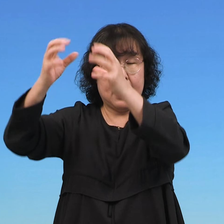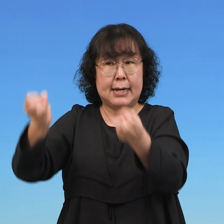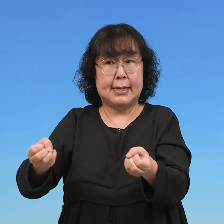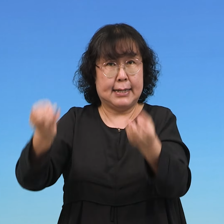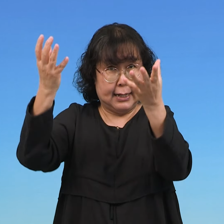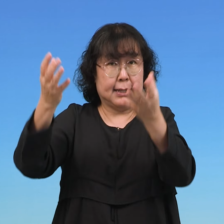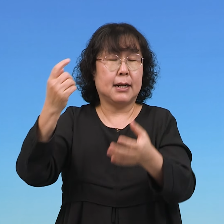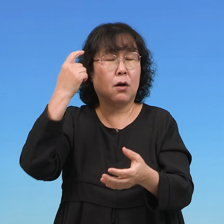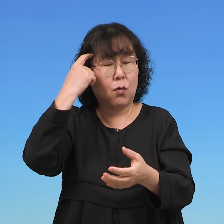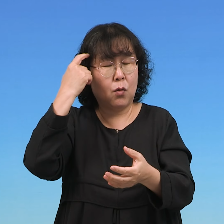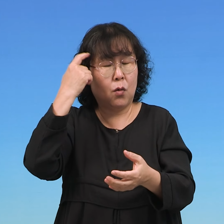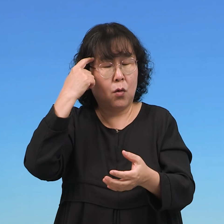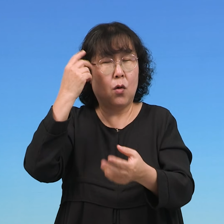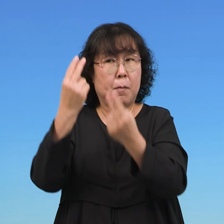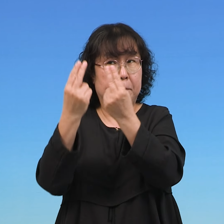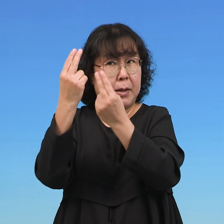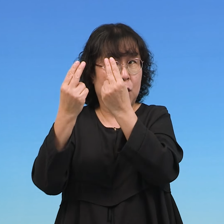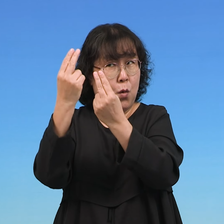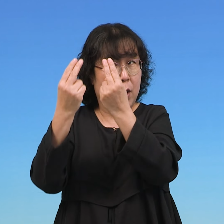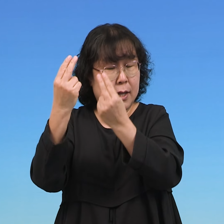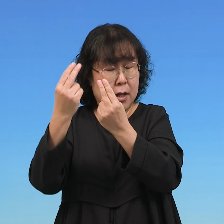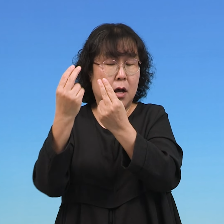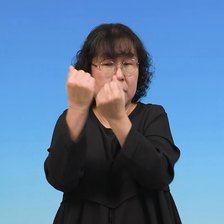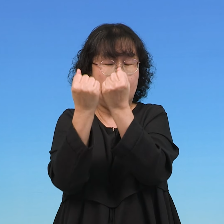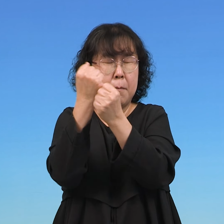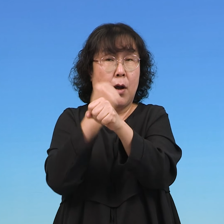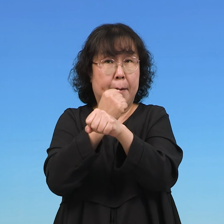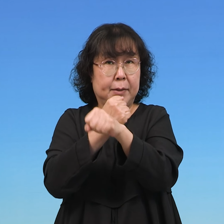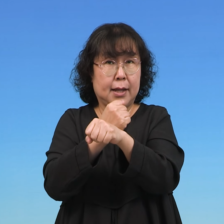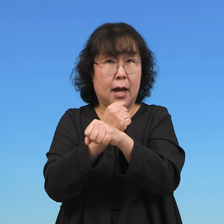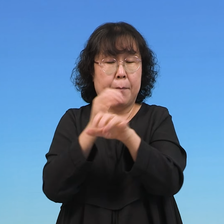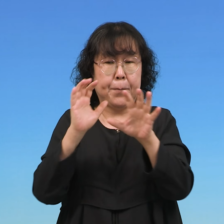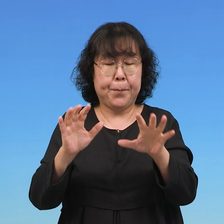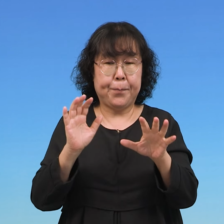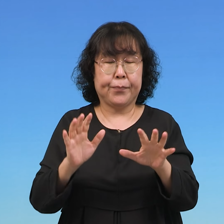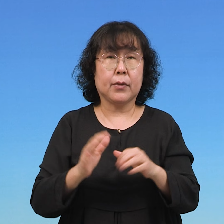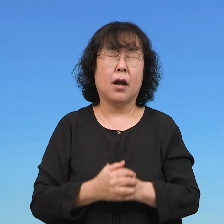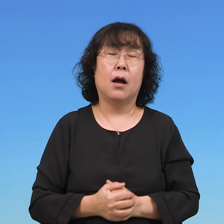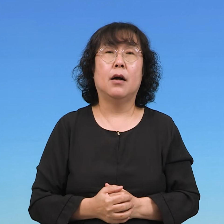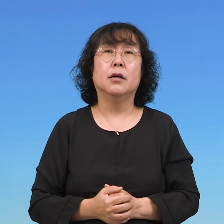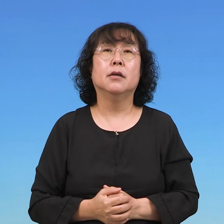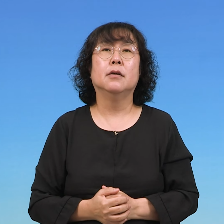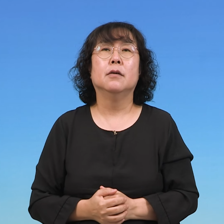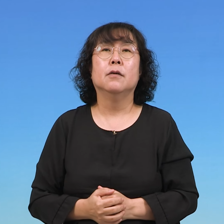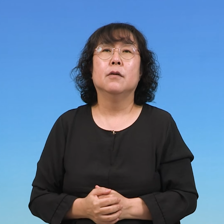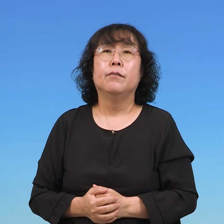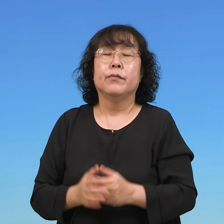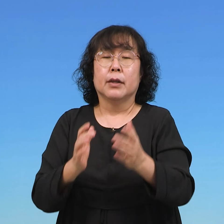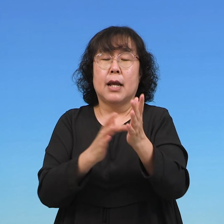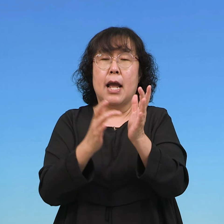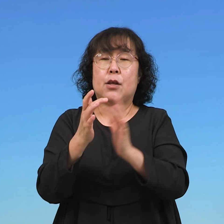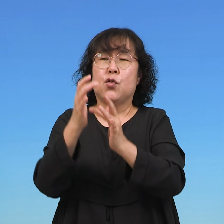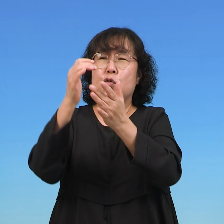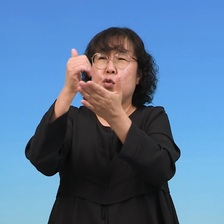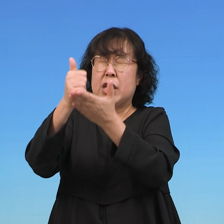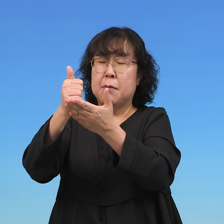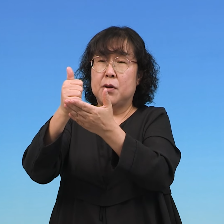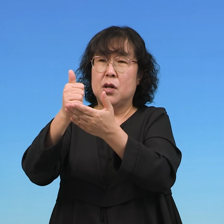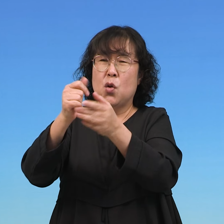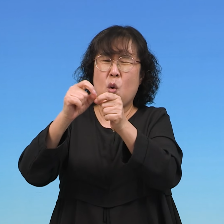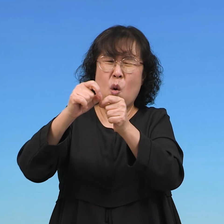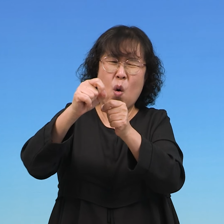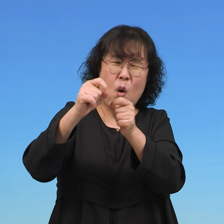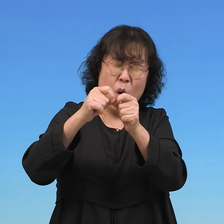그렇게 비유를 들어 설명하거든요. 오늘 예수를 오래 믿었는데 하나님이 배설한